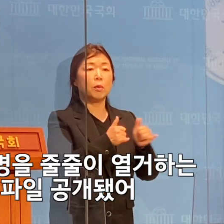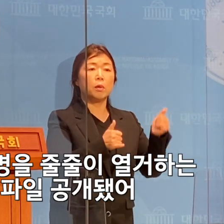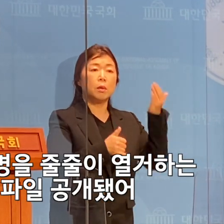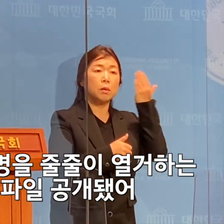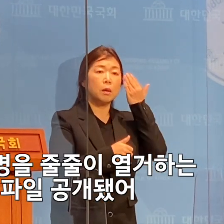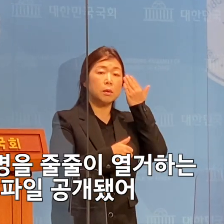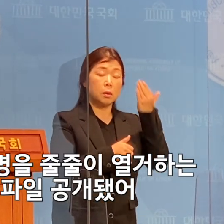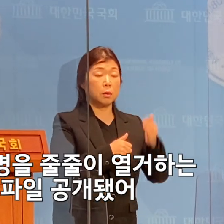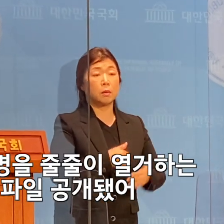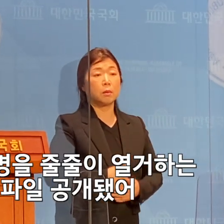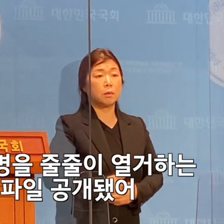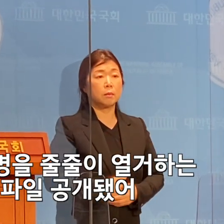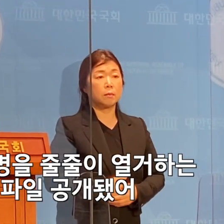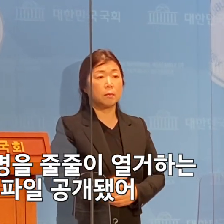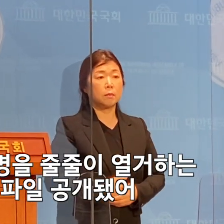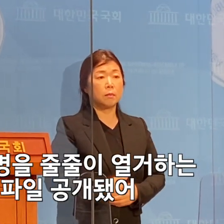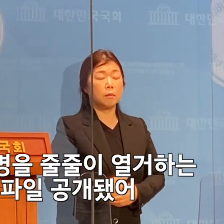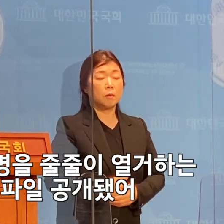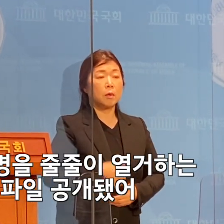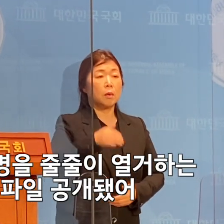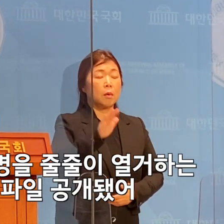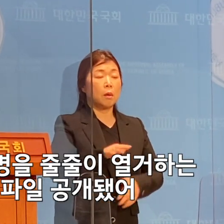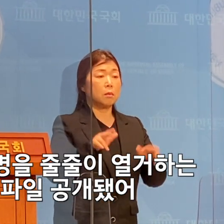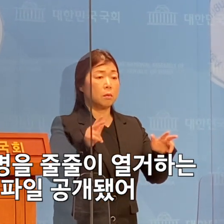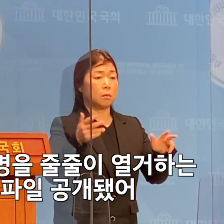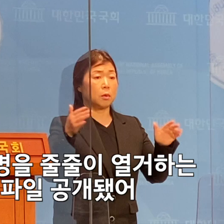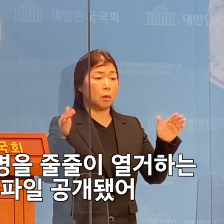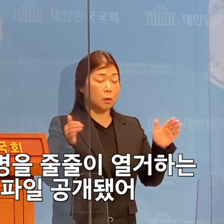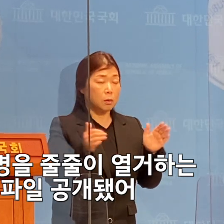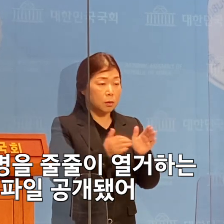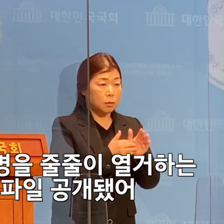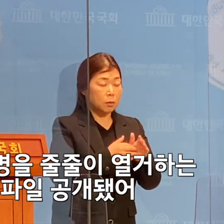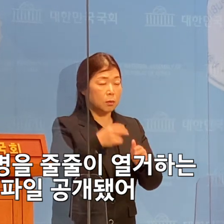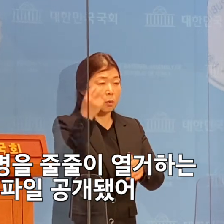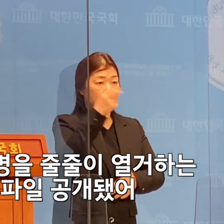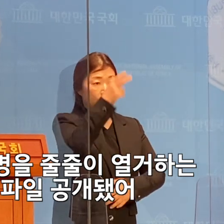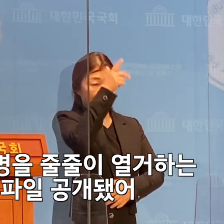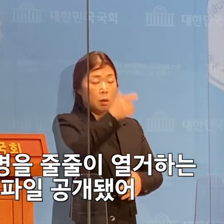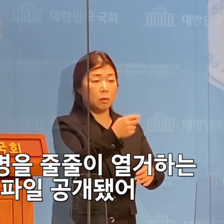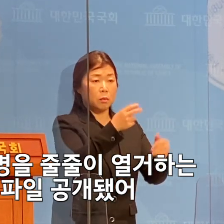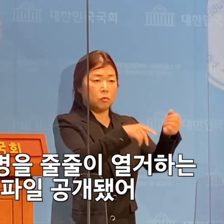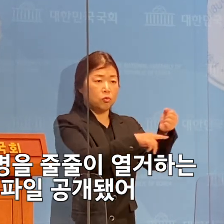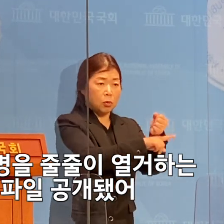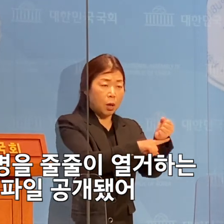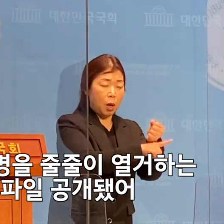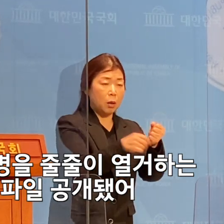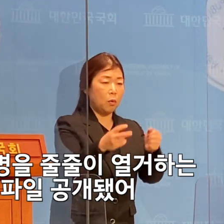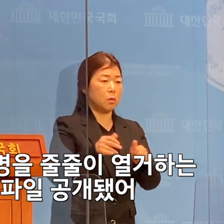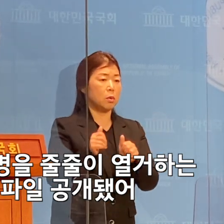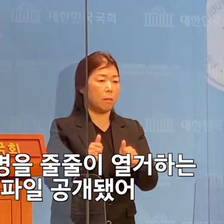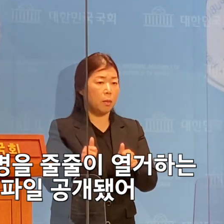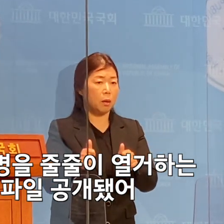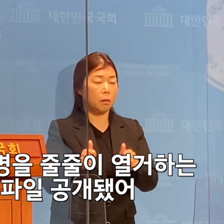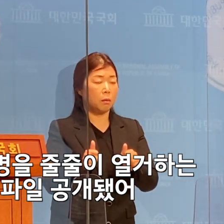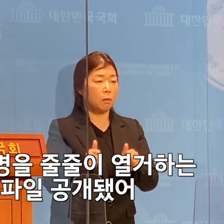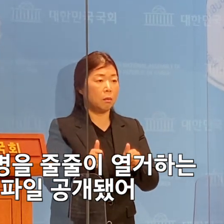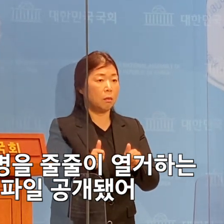밖의 판결은 그간 검찰의 수사와 재판 대응이 얼마나 부실했는지 보여줍니다.